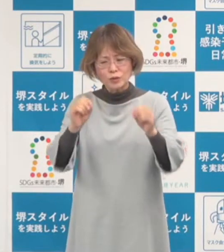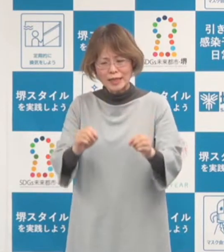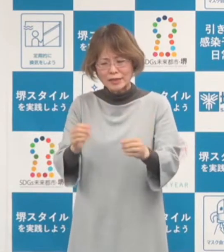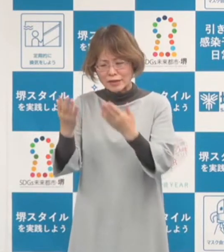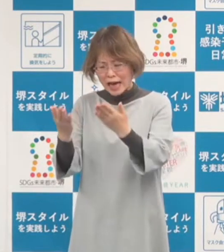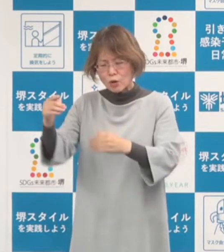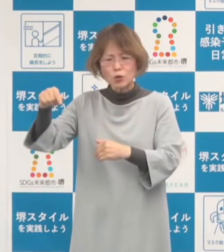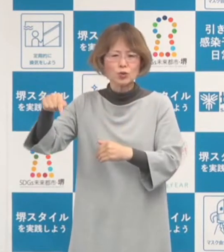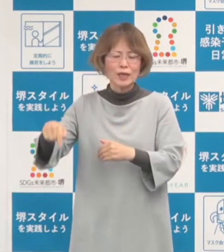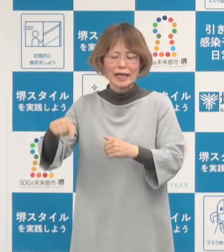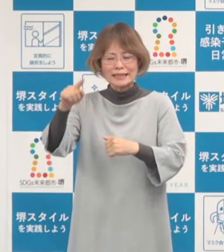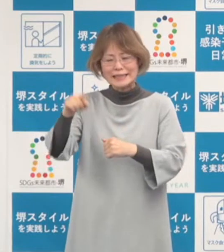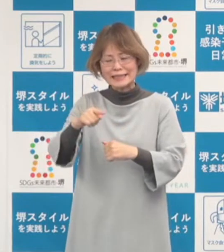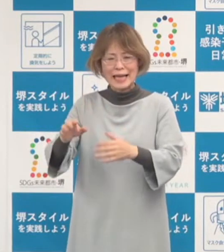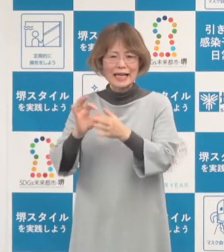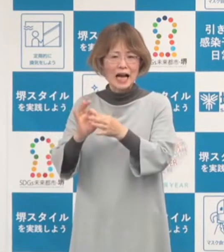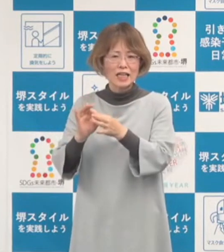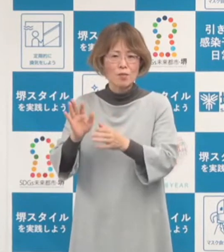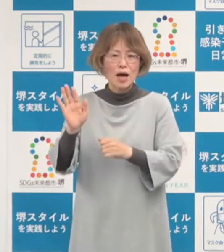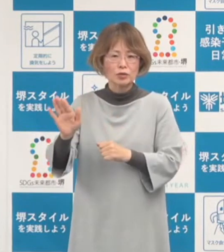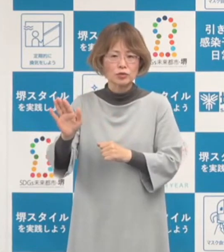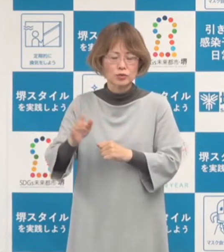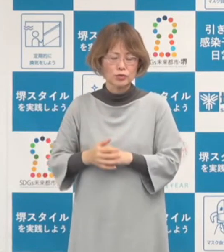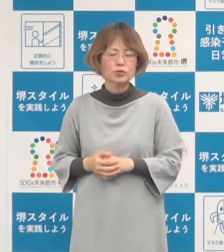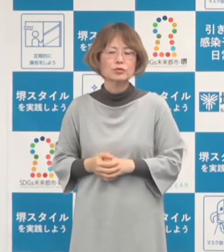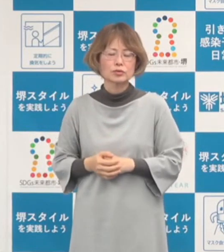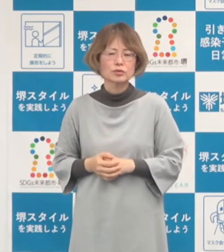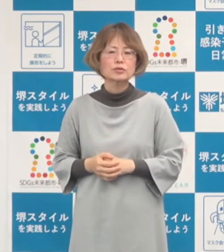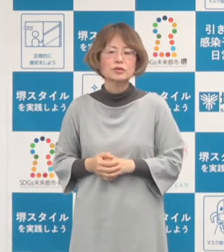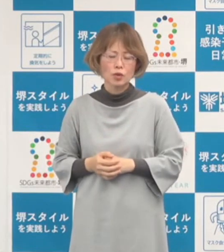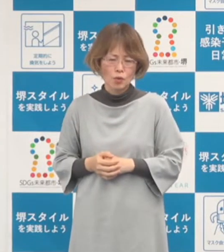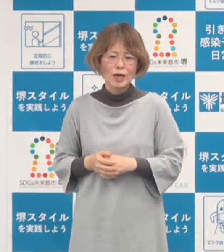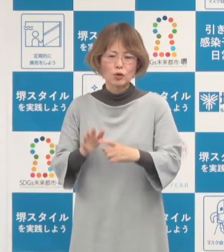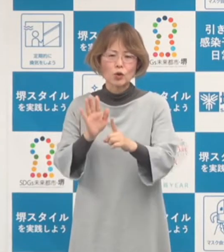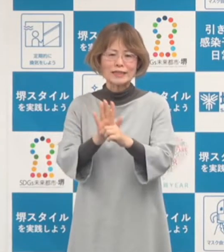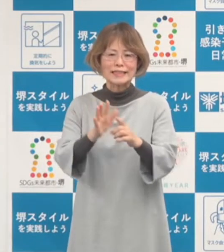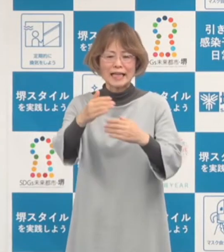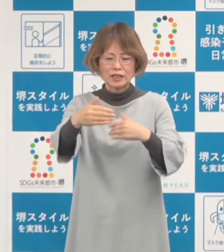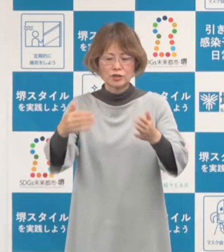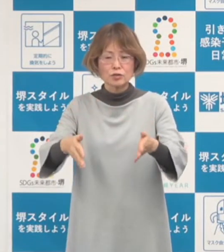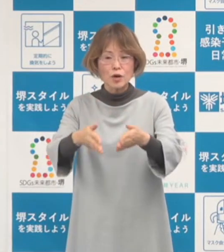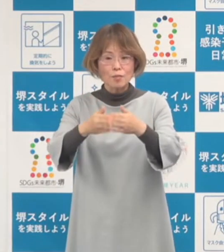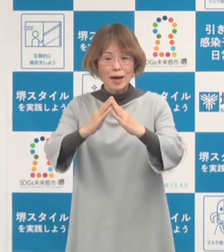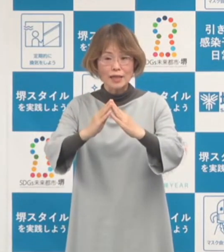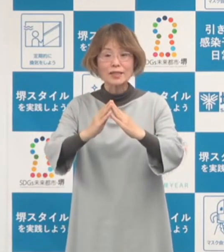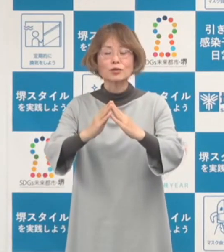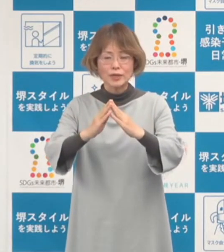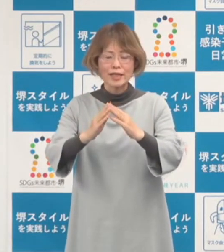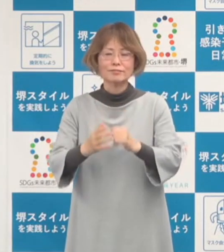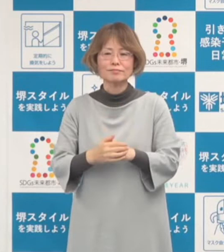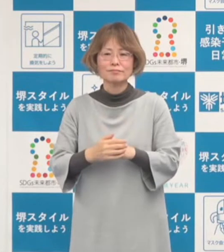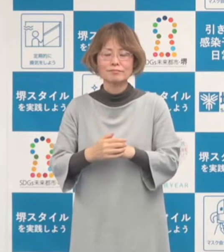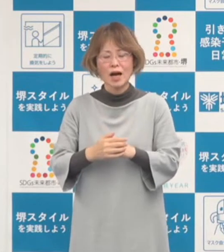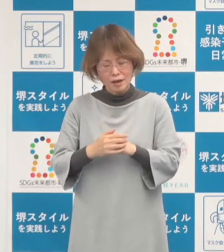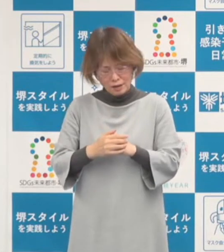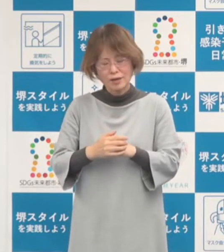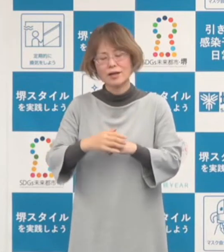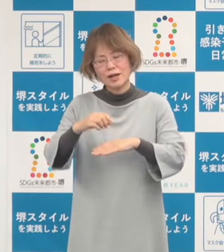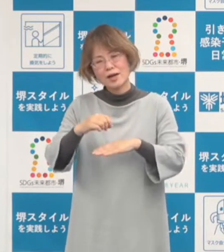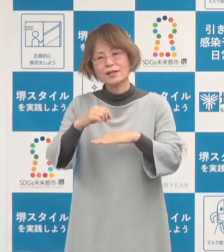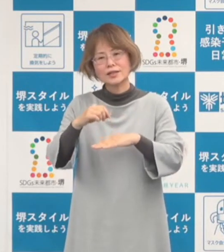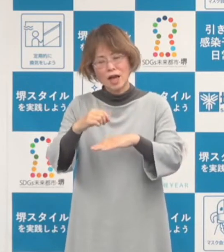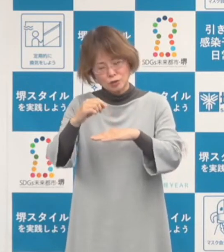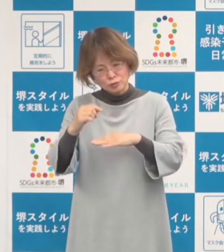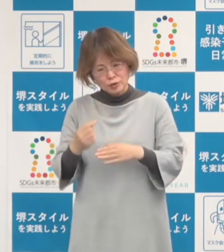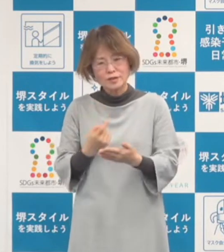ますので、ただ今回このいじめ不登校対策支援室を設けたことによってですね、気軽に相談できる環